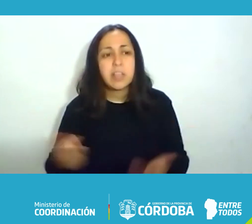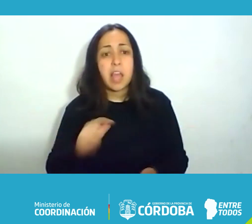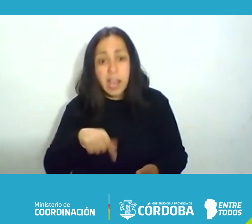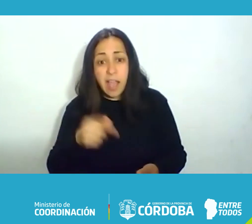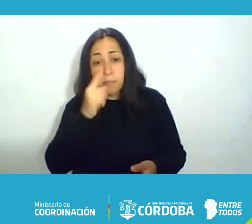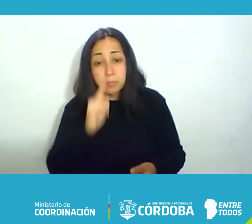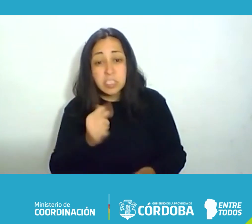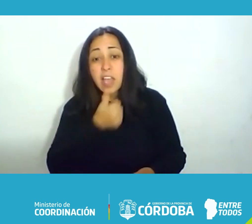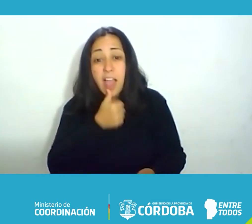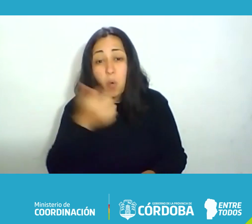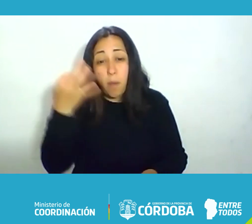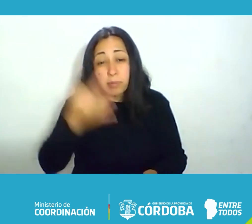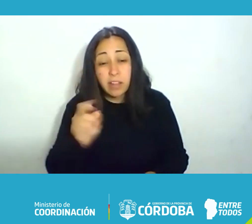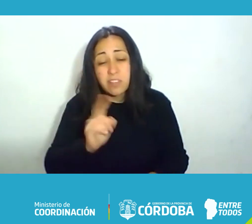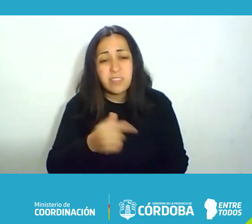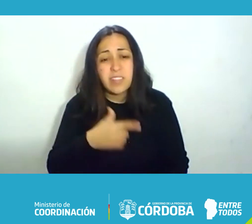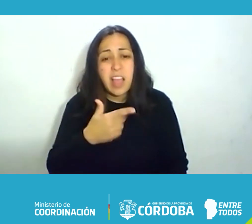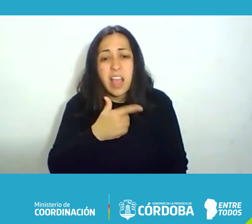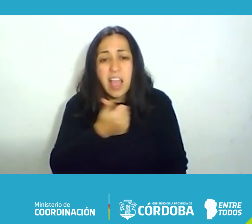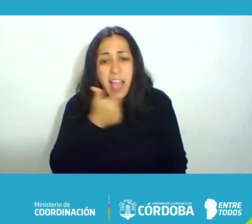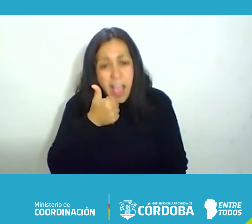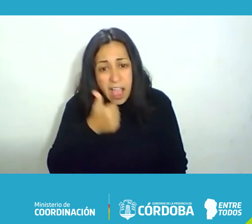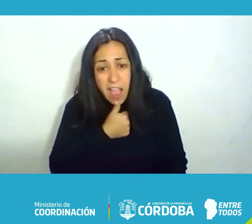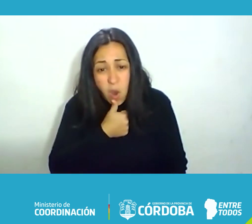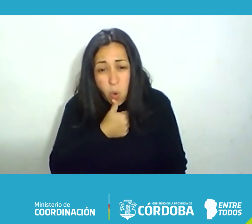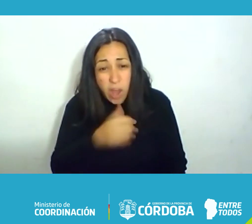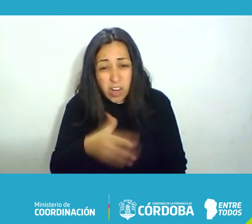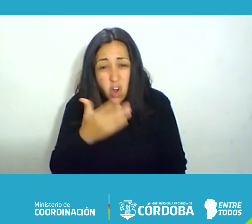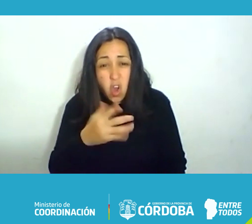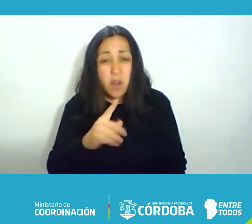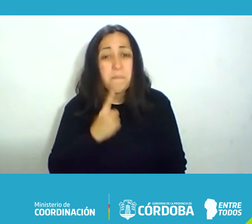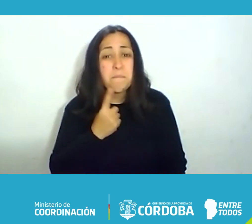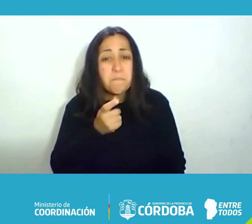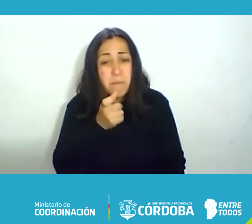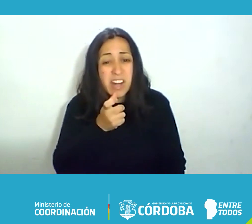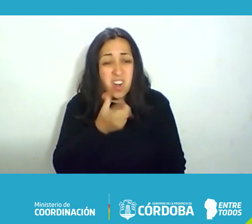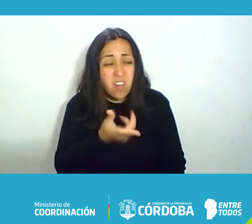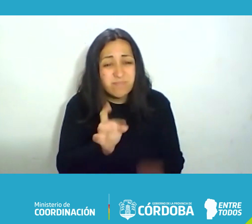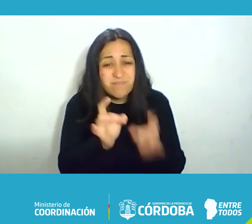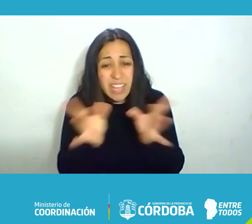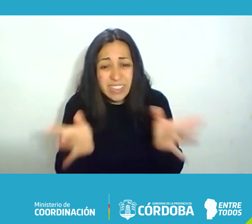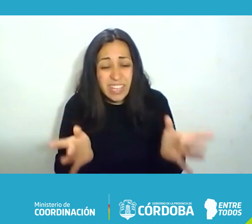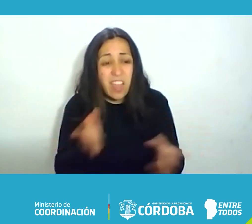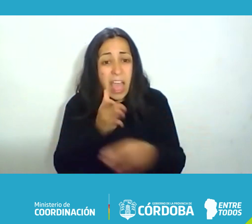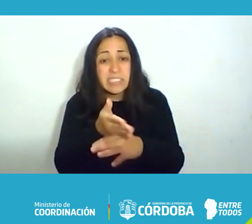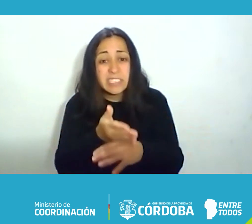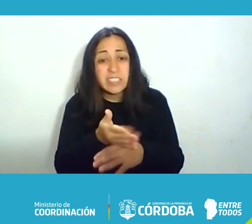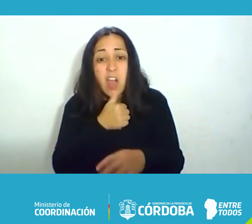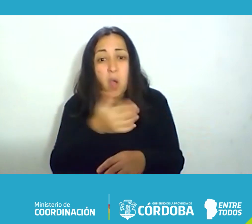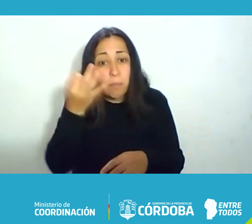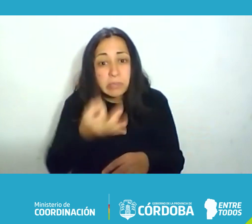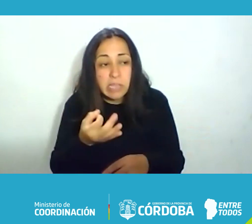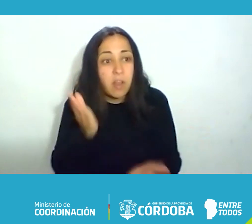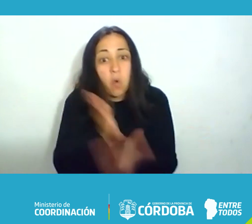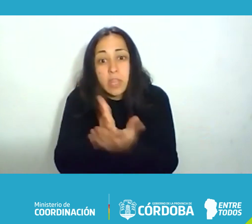el agua no es potable, no hay sistema de alcantarilla, el color del agua de las canillas es marrón y está infectado con bacterias. El acceso a agua potable, siendo un derecho